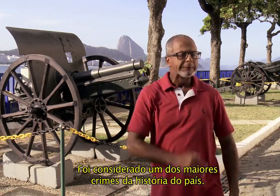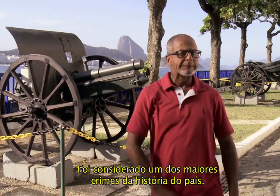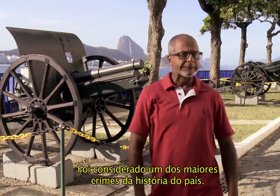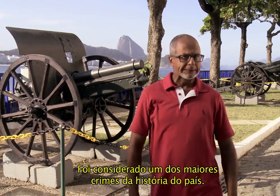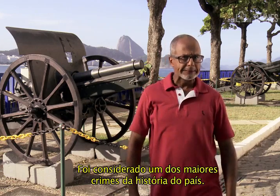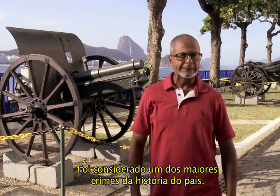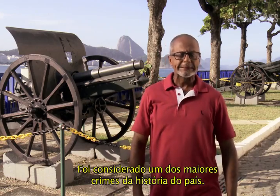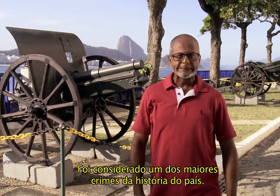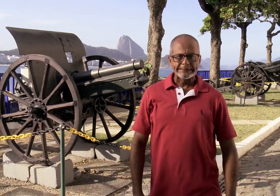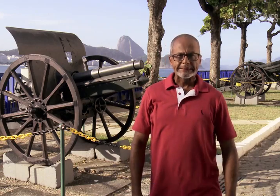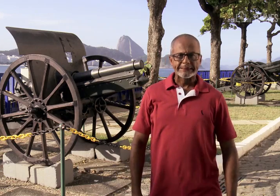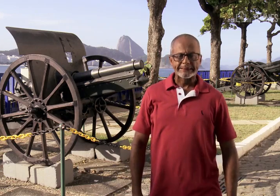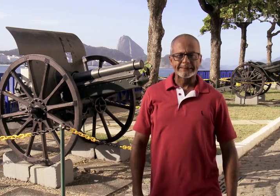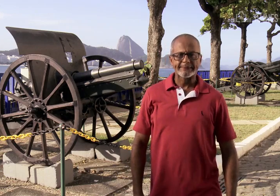país.